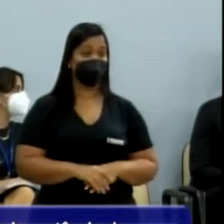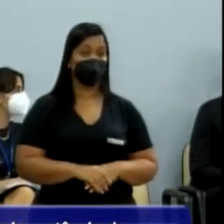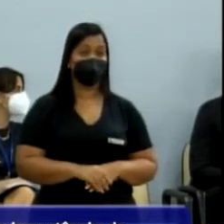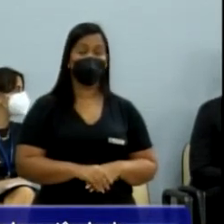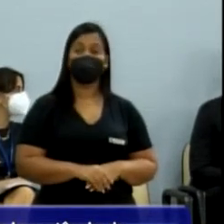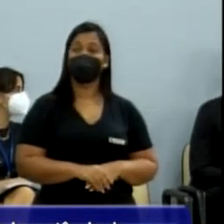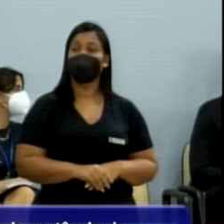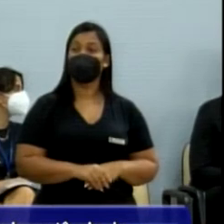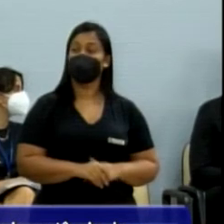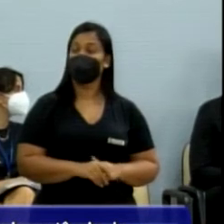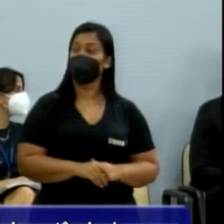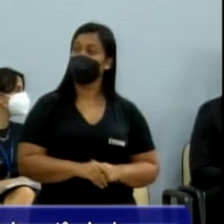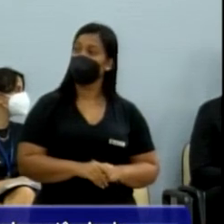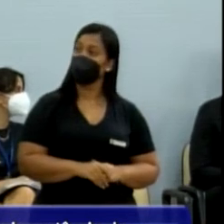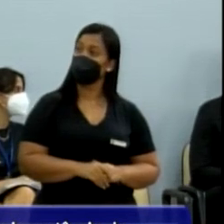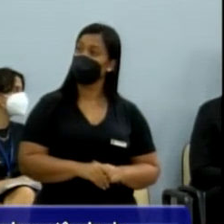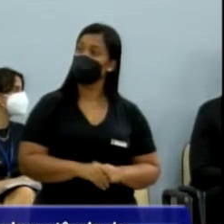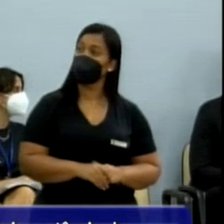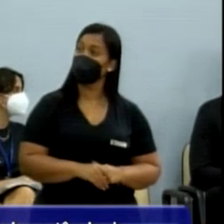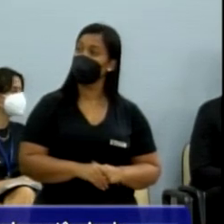dando publicidade aí,